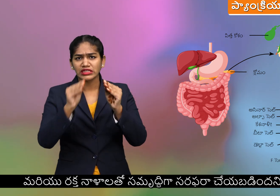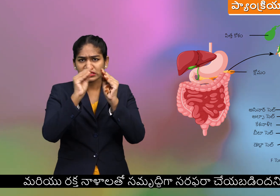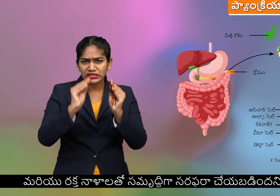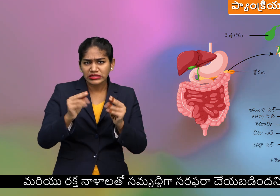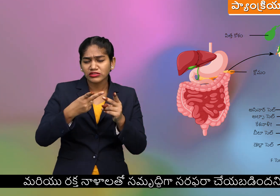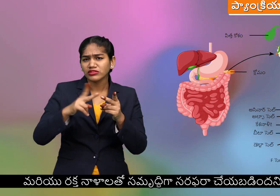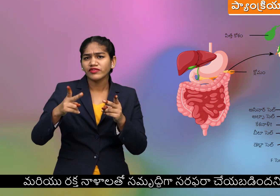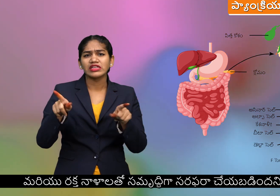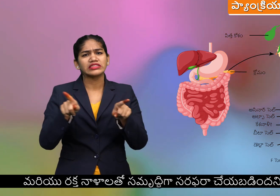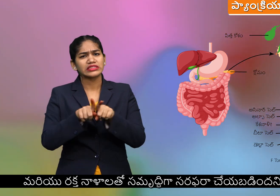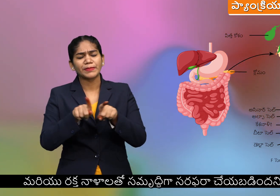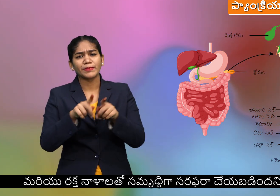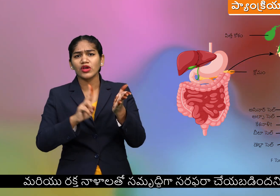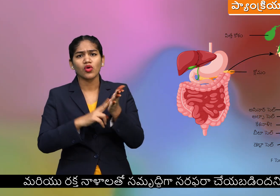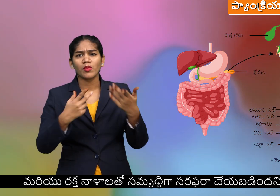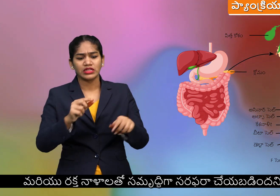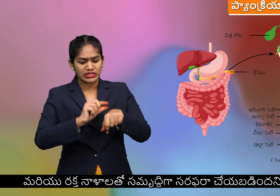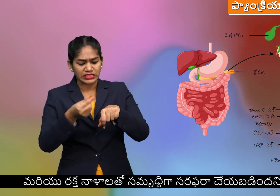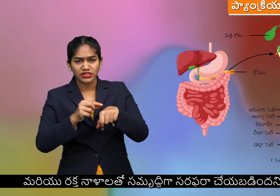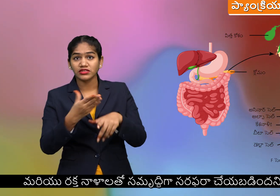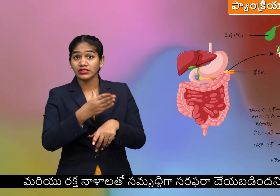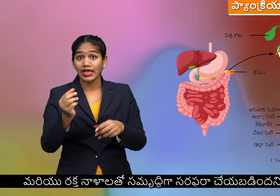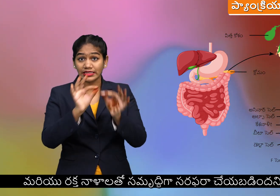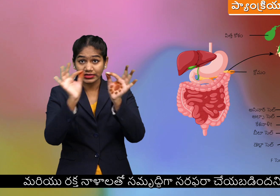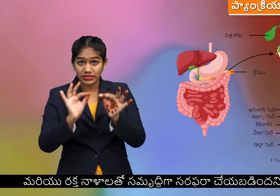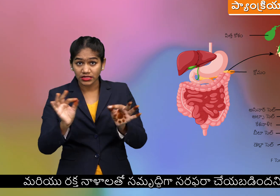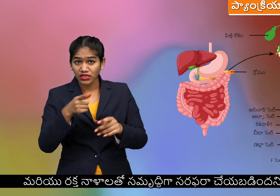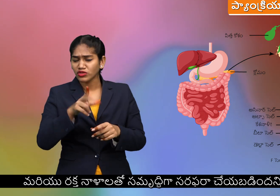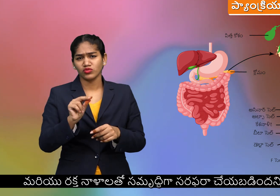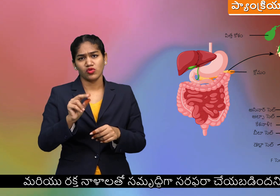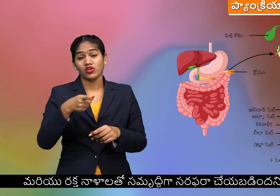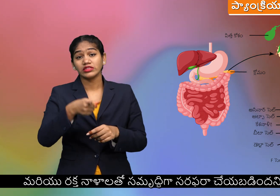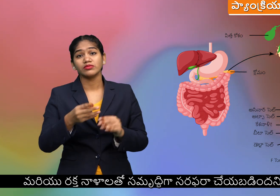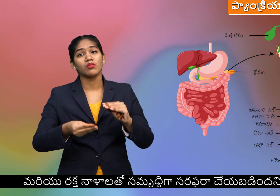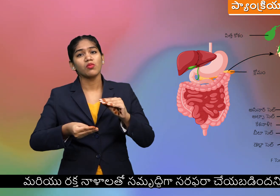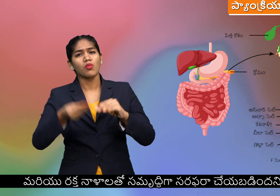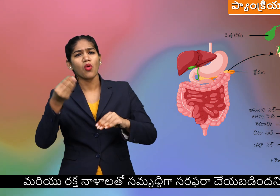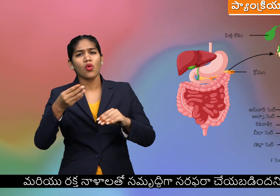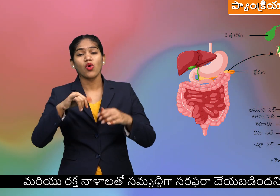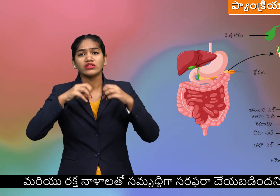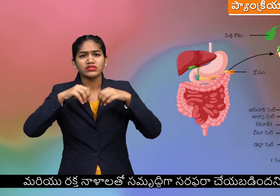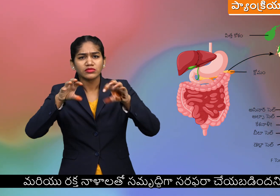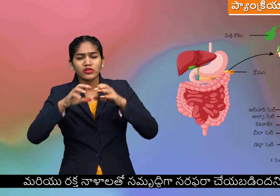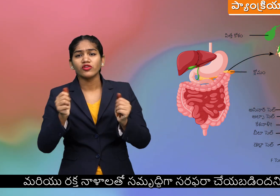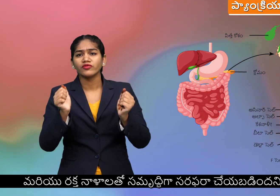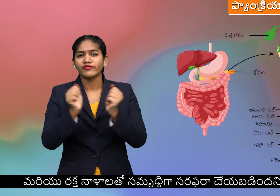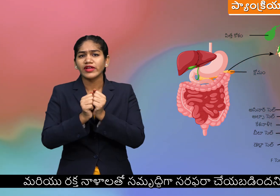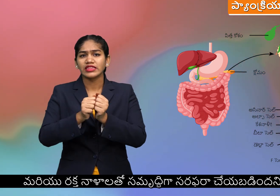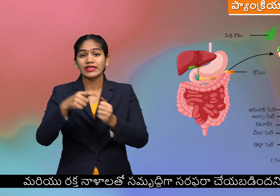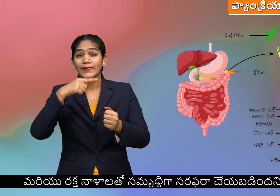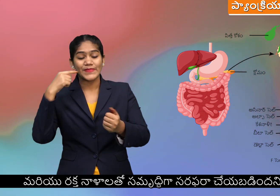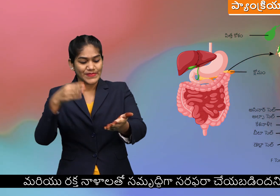భిన్నంగా ఉన్నాయని మరియు రక్తనాళాలతో సమృద్ధిగా సరఫరా చేయబడిందని అతను గుర్తించాడు.